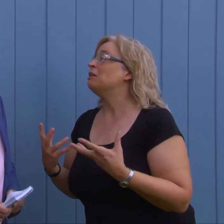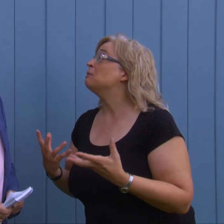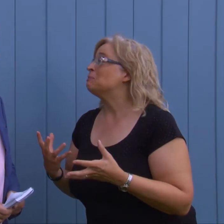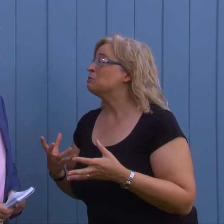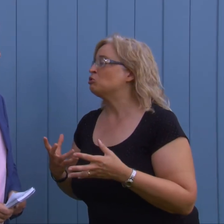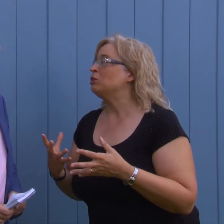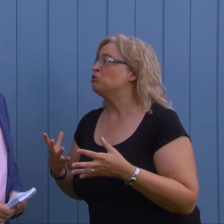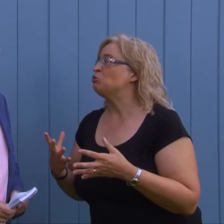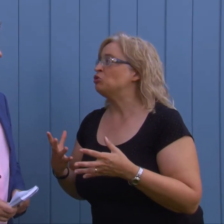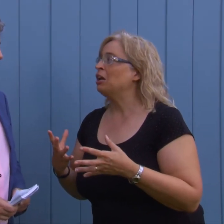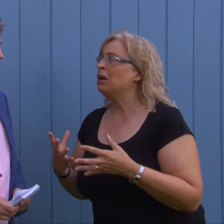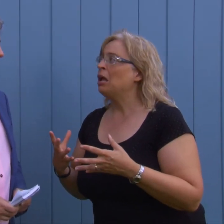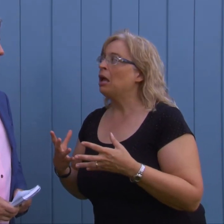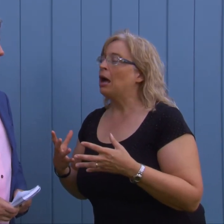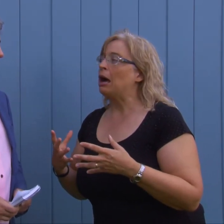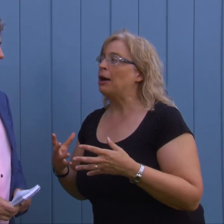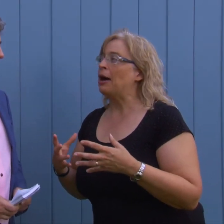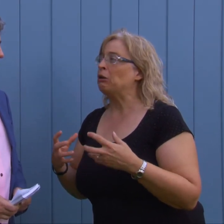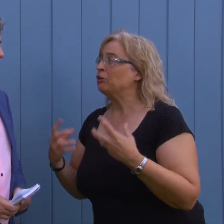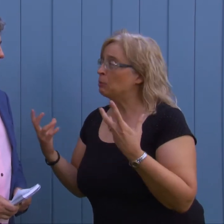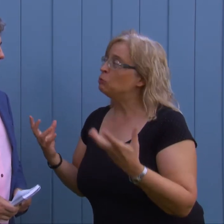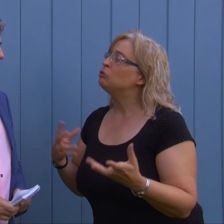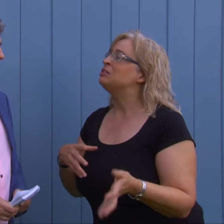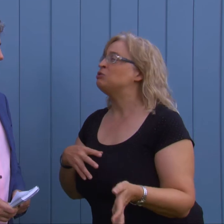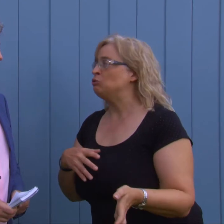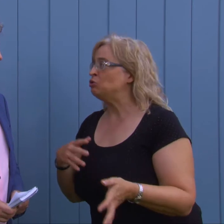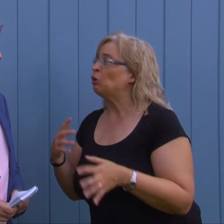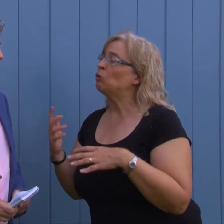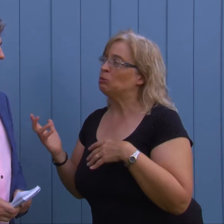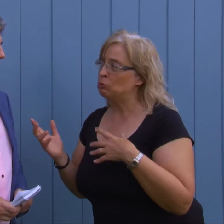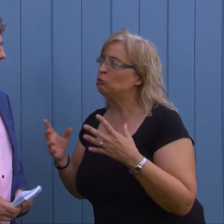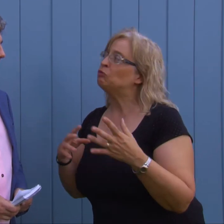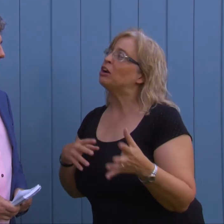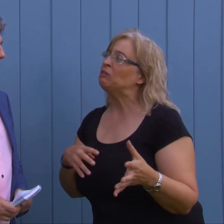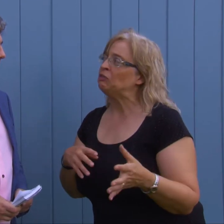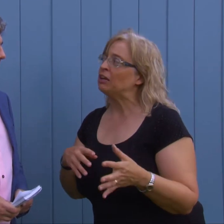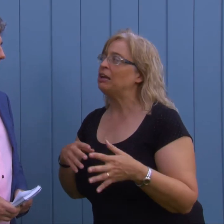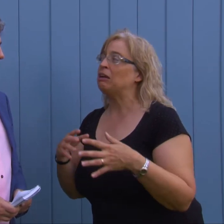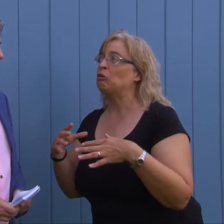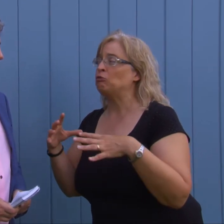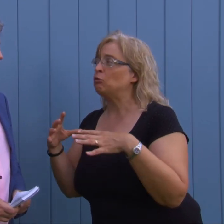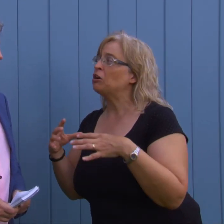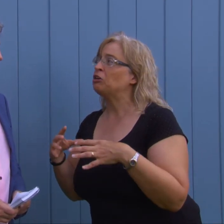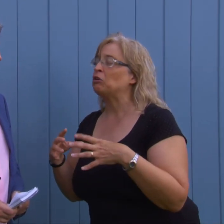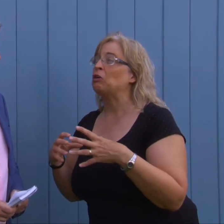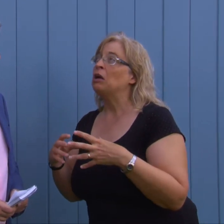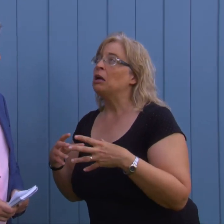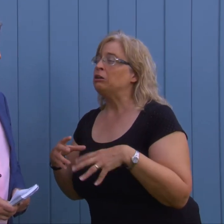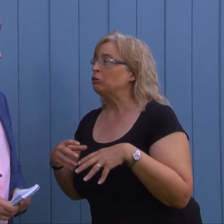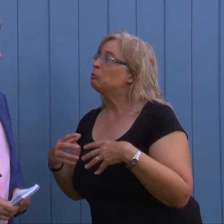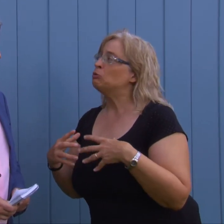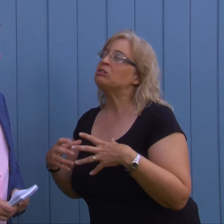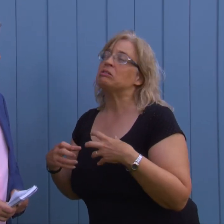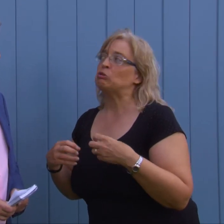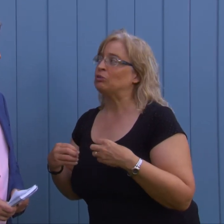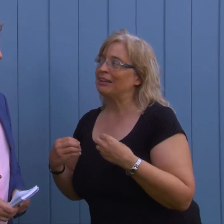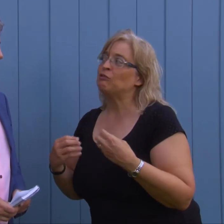unanime sur les sujets. Alors, il y a beaucoup de discussions, il y a beaucoup de va-et-vient. Et on voit qu'il y en a beaucoup qui sont très